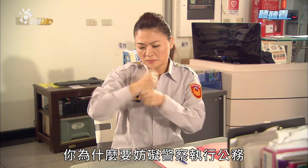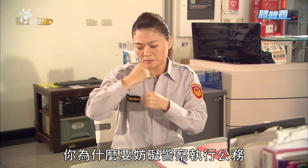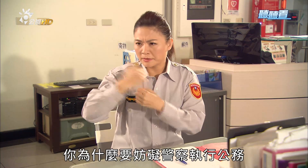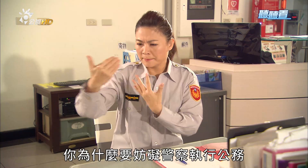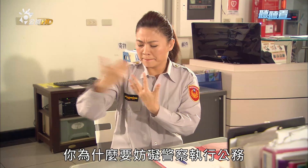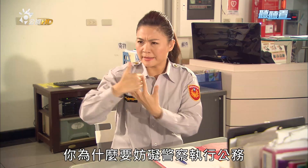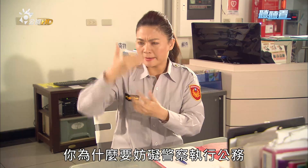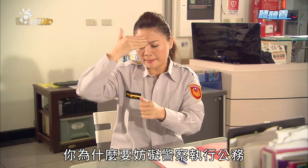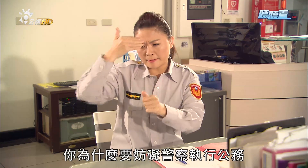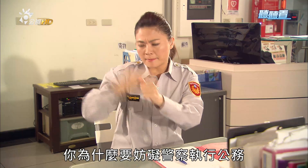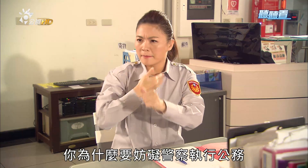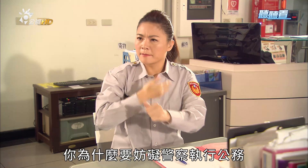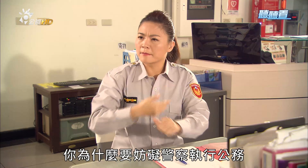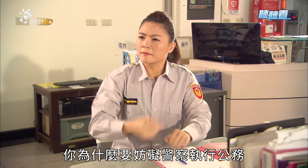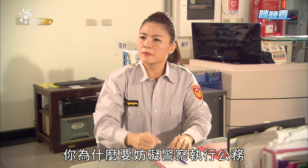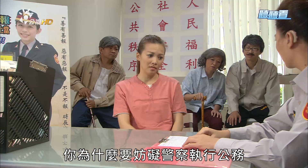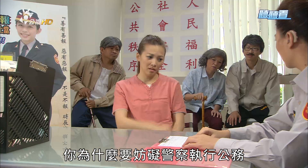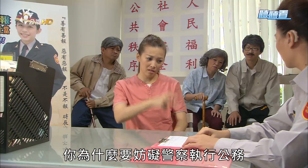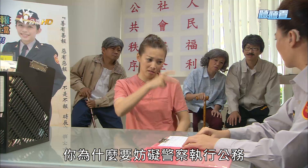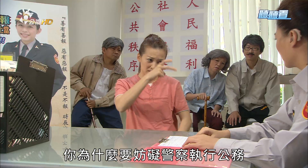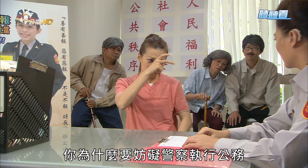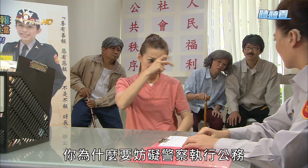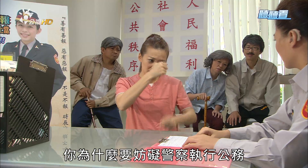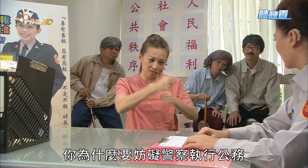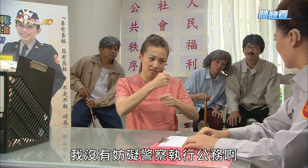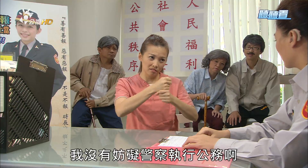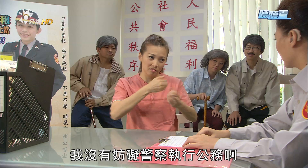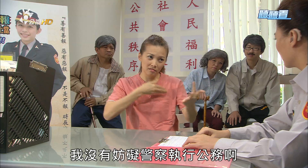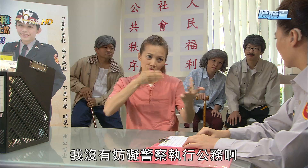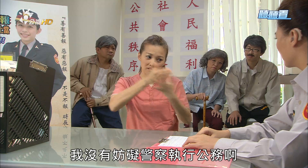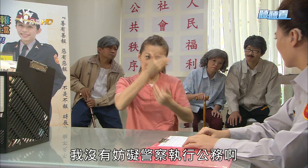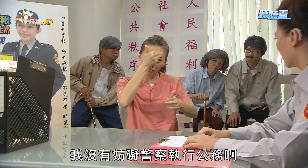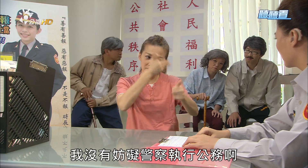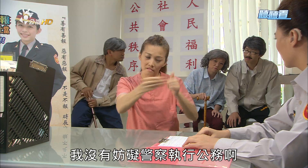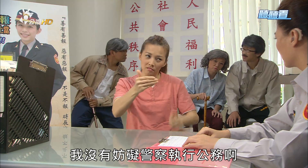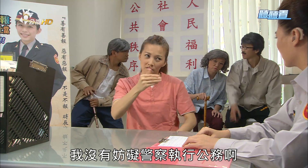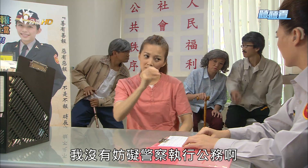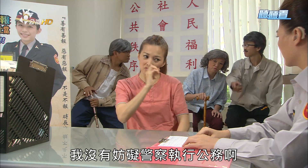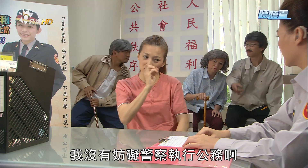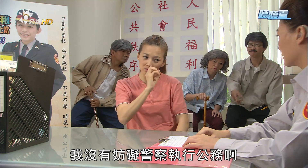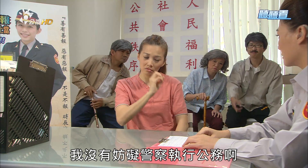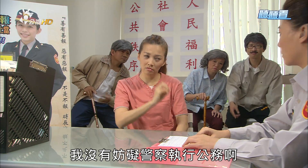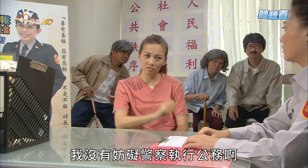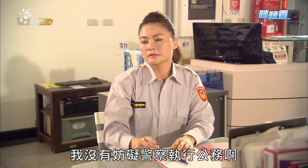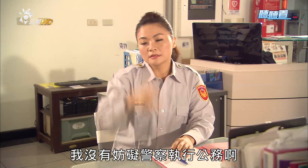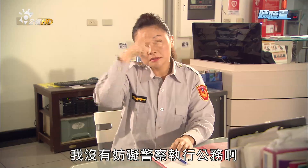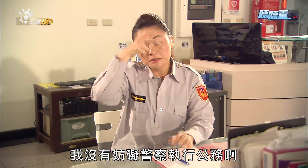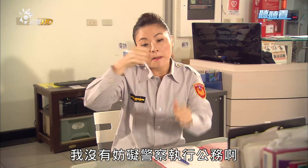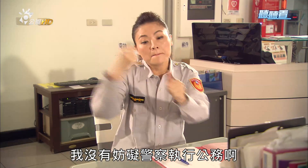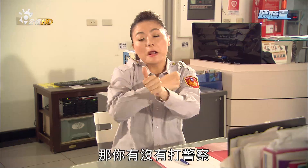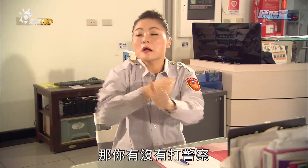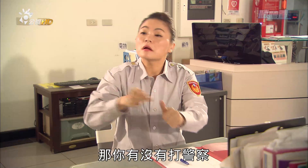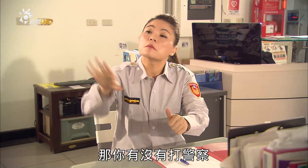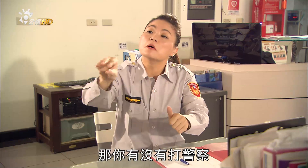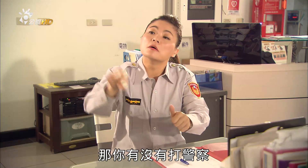你为什么要妨碍警察执行公务？ 我没有妨碍警察执行公务啊。 那你有没有打警